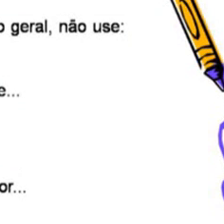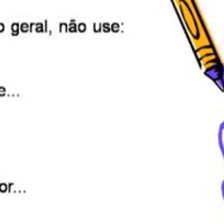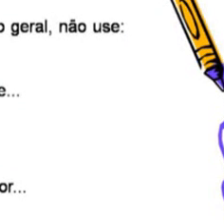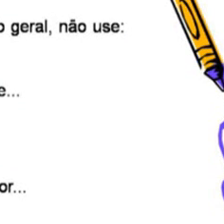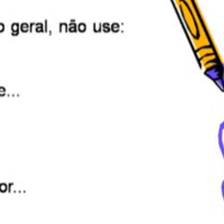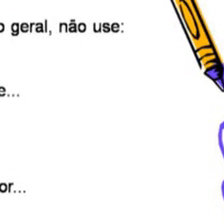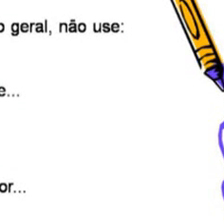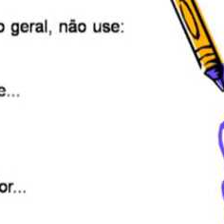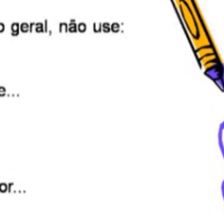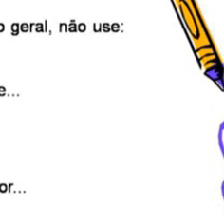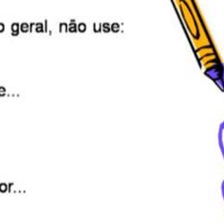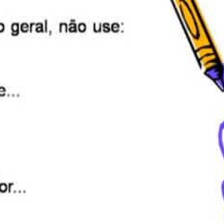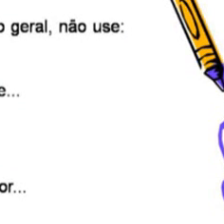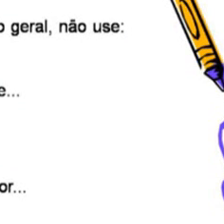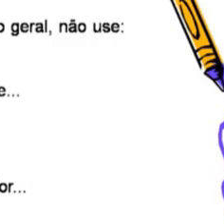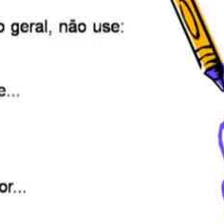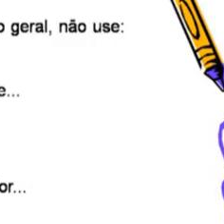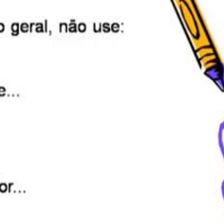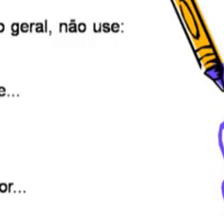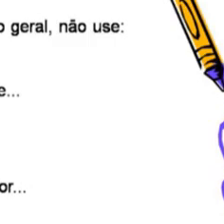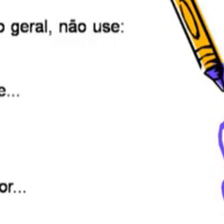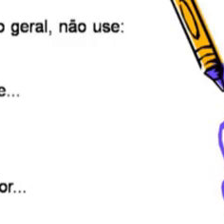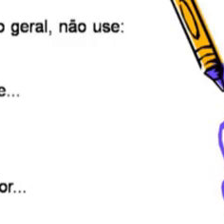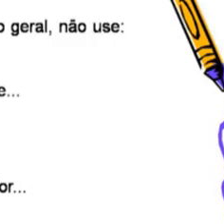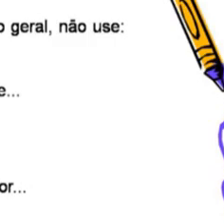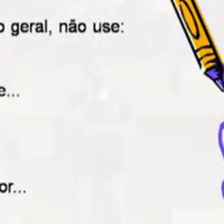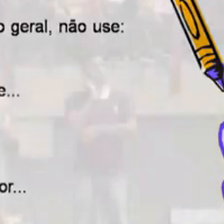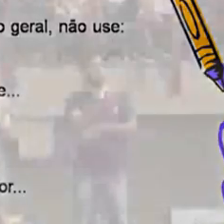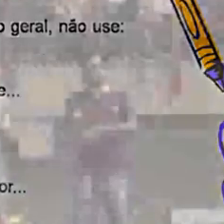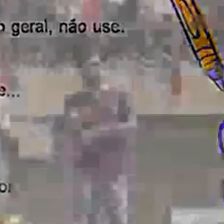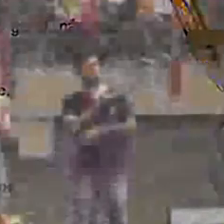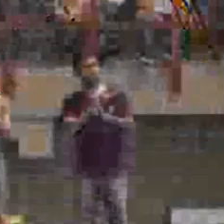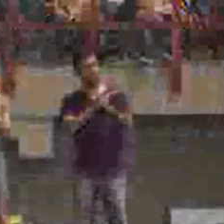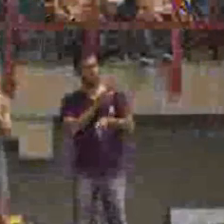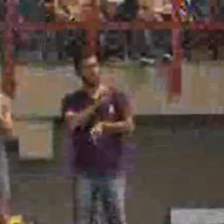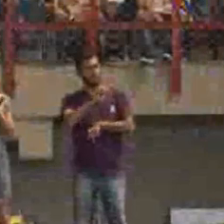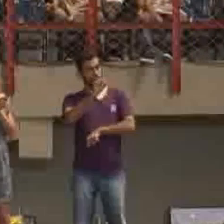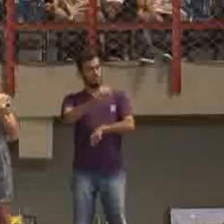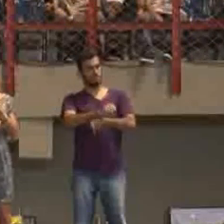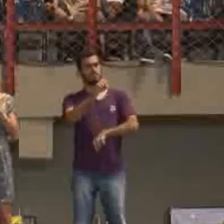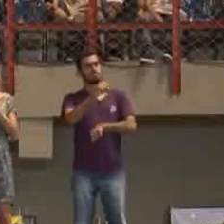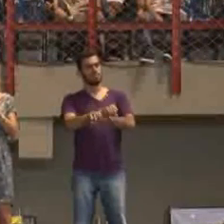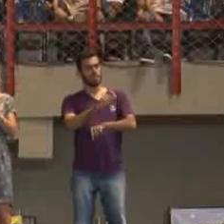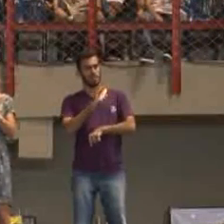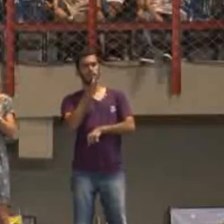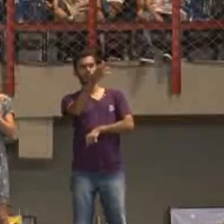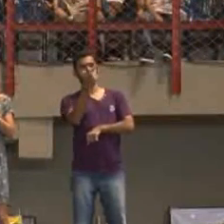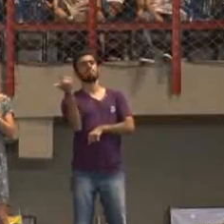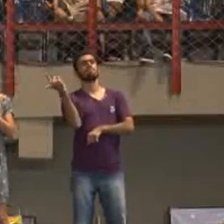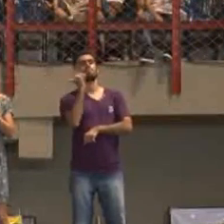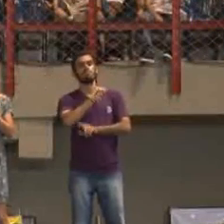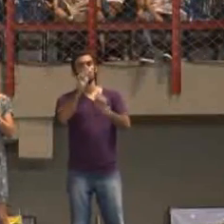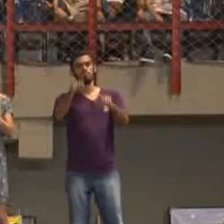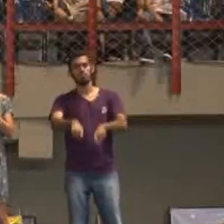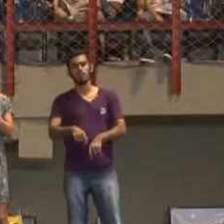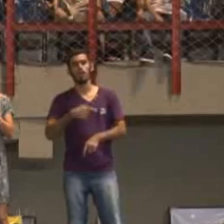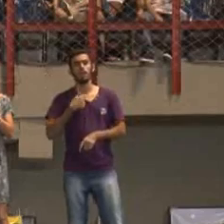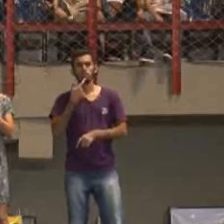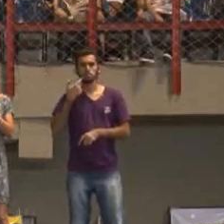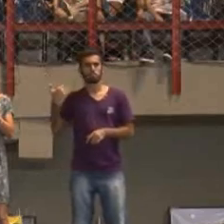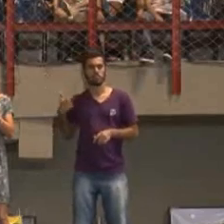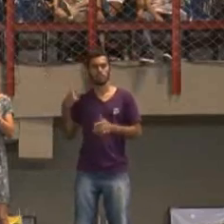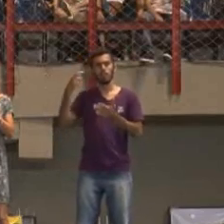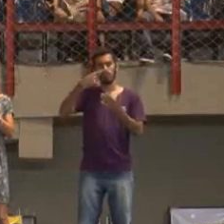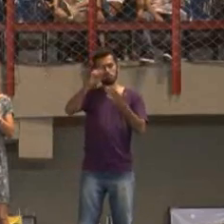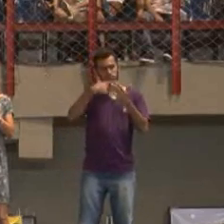morre, quem avisa, amigo é, quem espera sempre alcança. Ainda há pouco eu corrigi uma redação em que o aluno